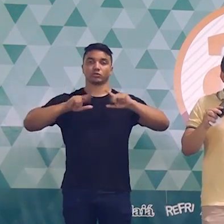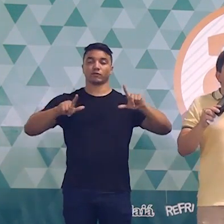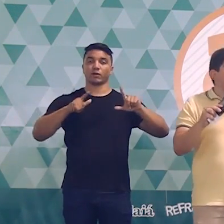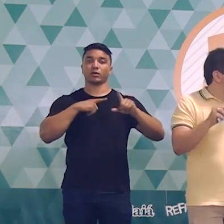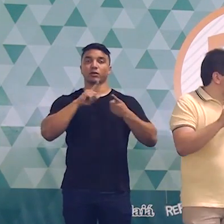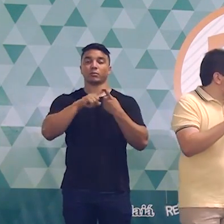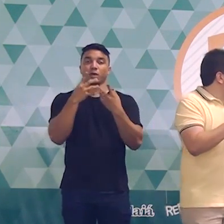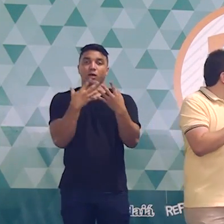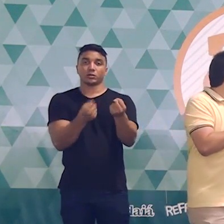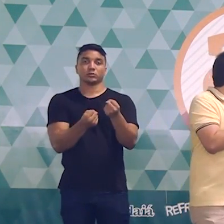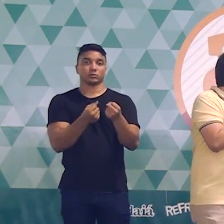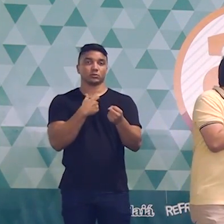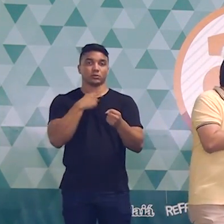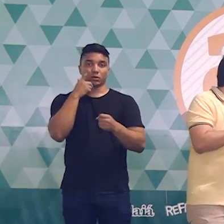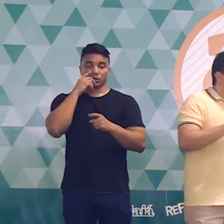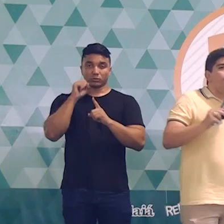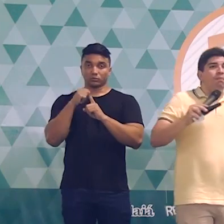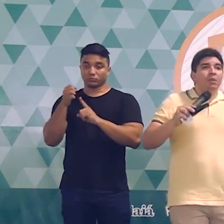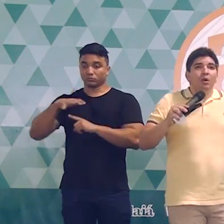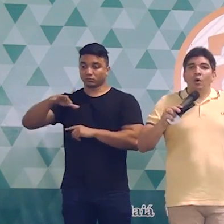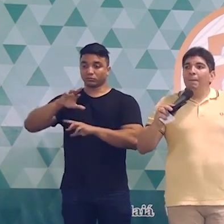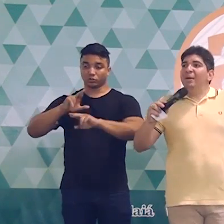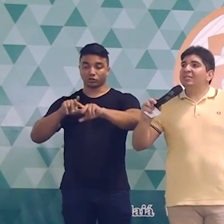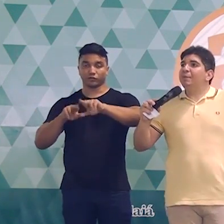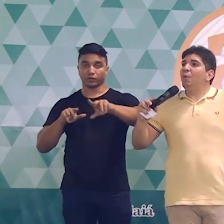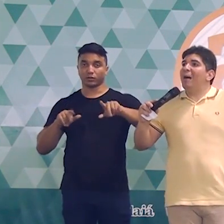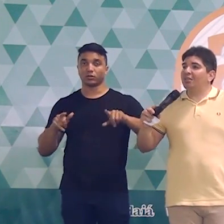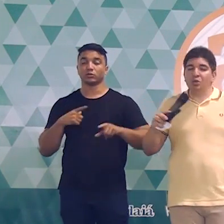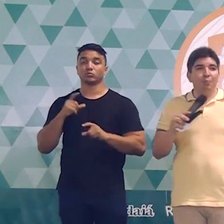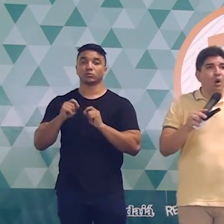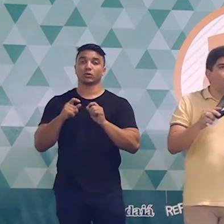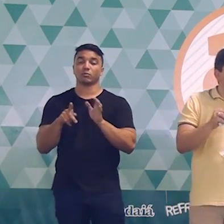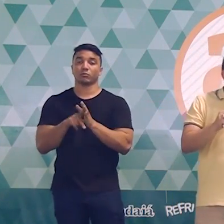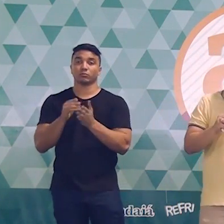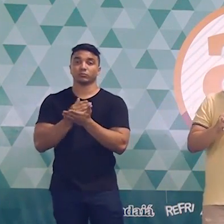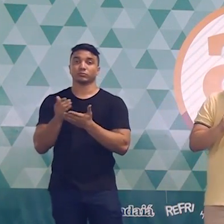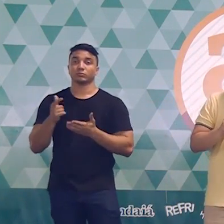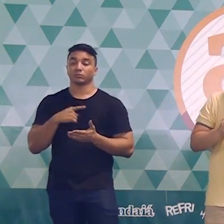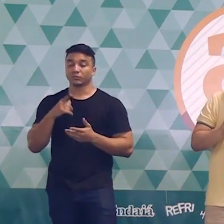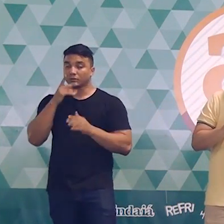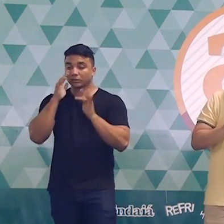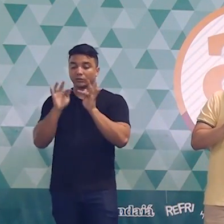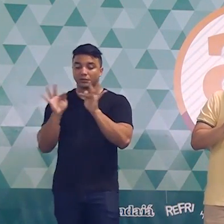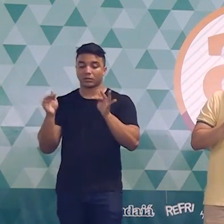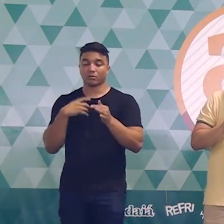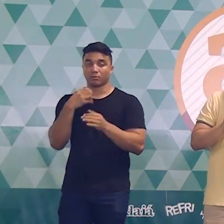a aceitação de uma sociedade plural como princípio básico de boa convivência.